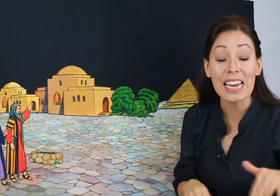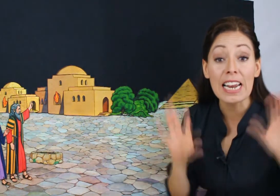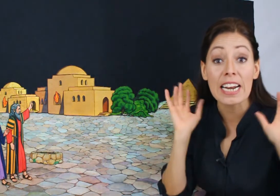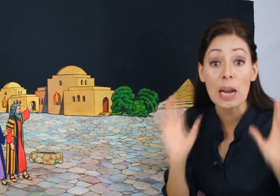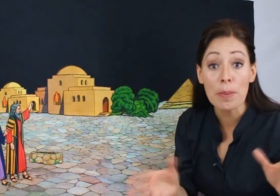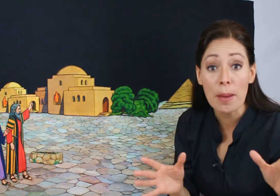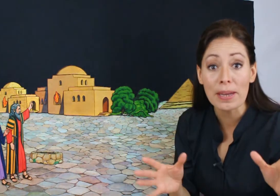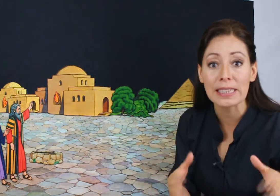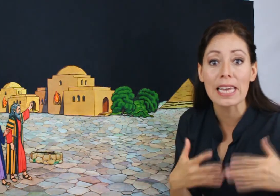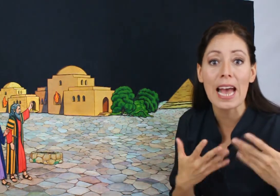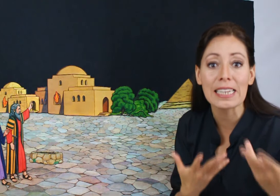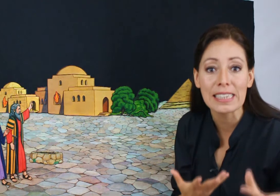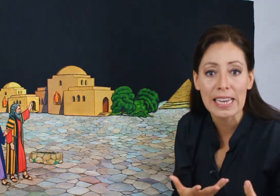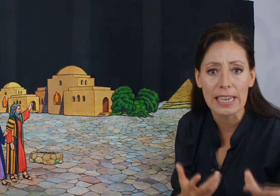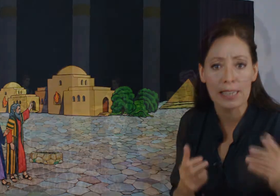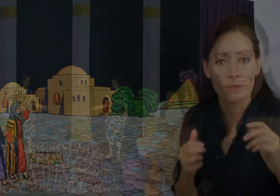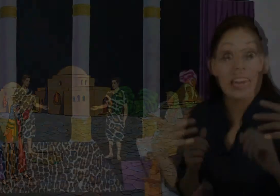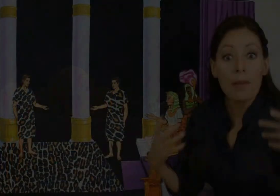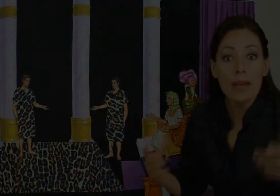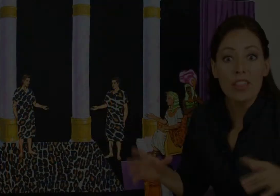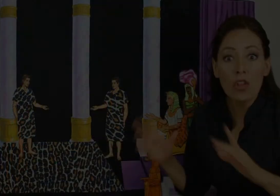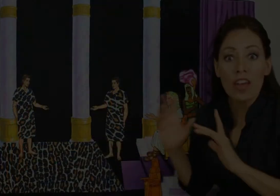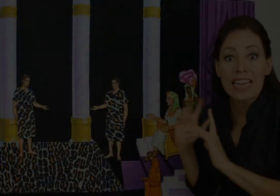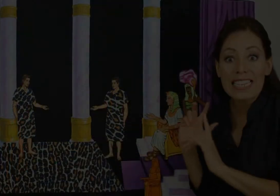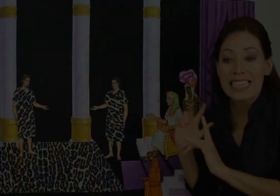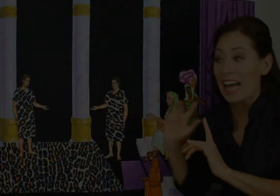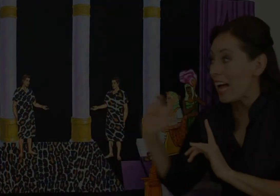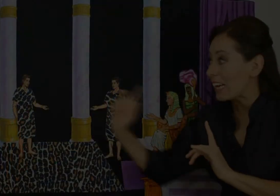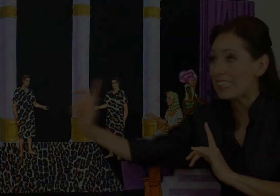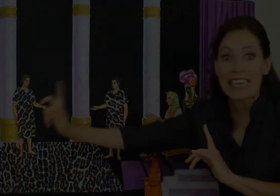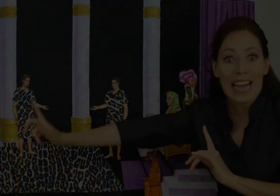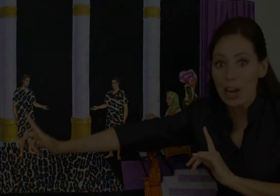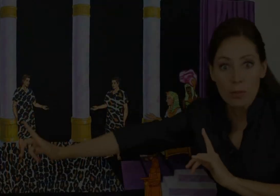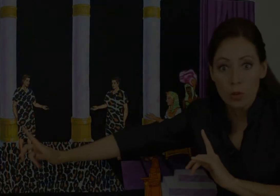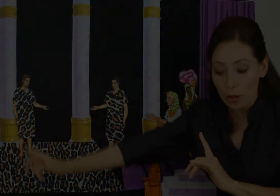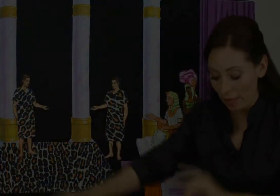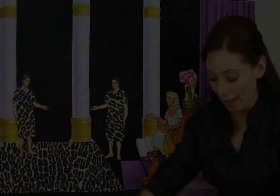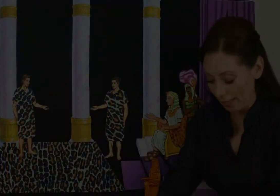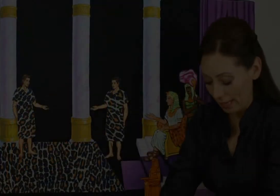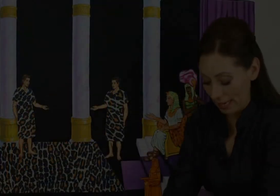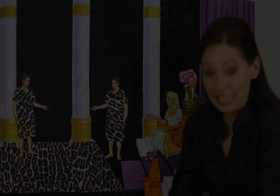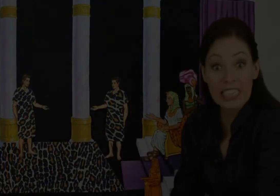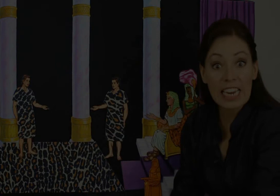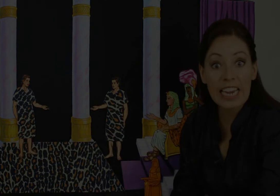presentaran rápidamente ante él. Y en medio de esta gran oscuridad,